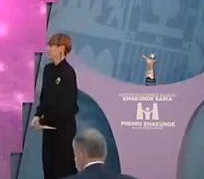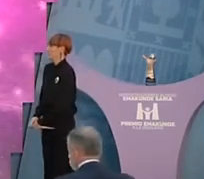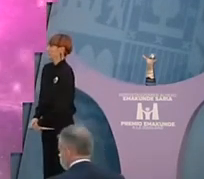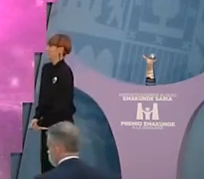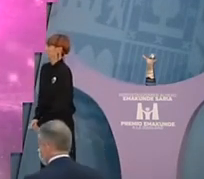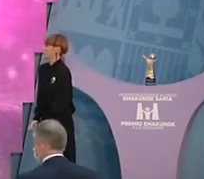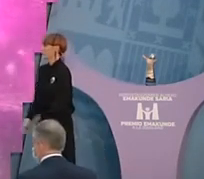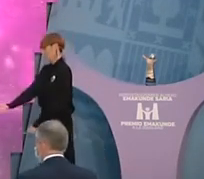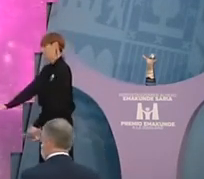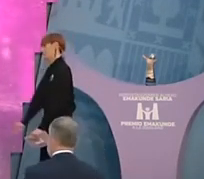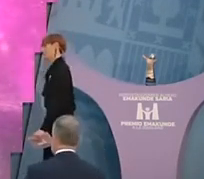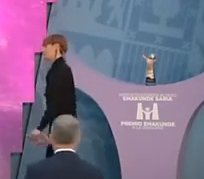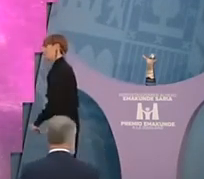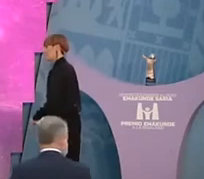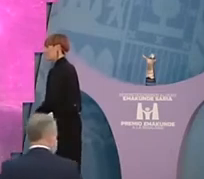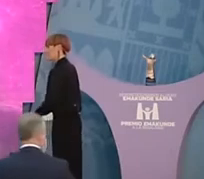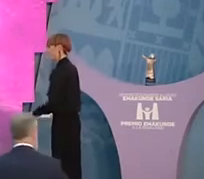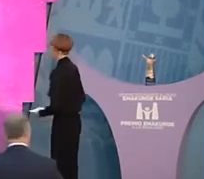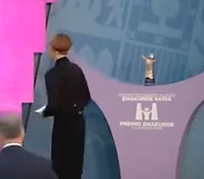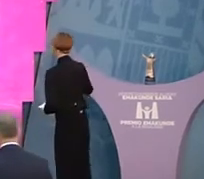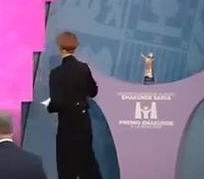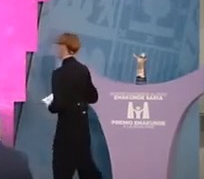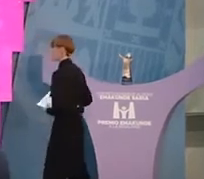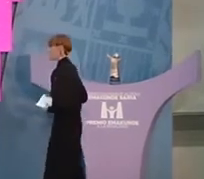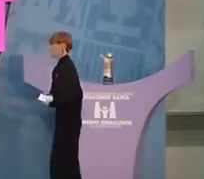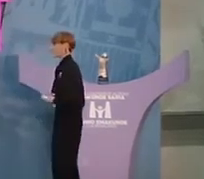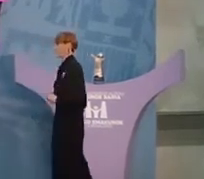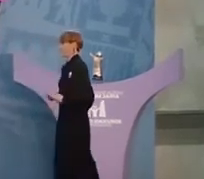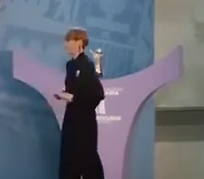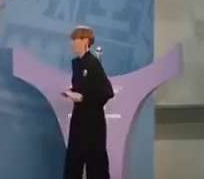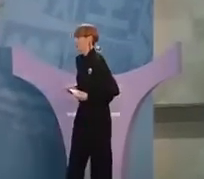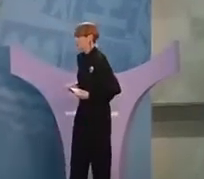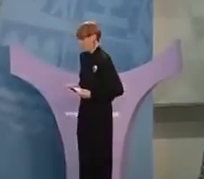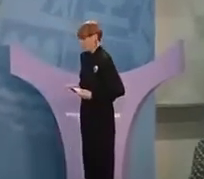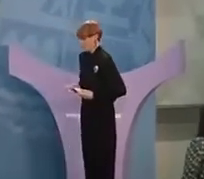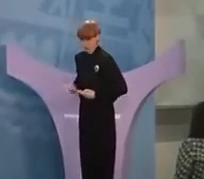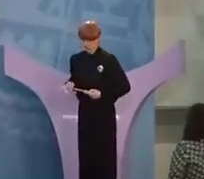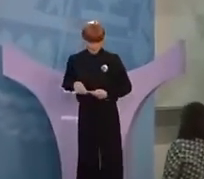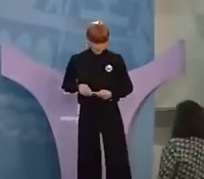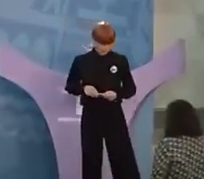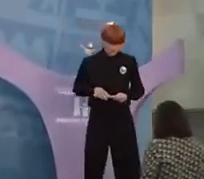Connie, puedes acercarte, por favor, te está esperando aquí el premio